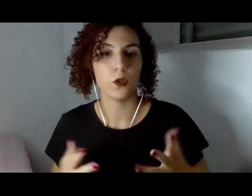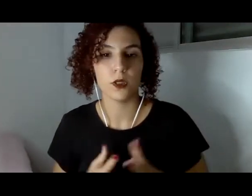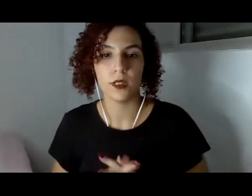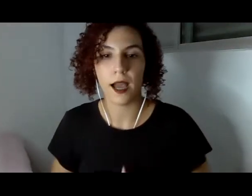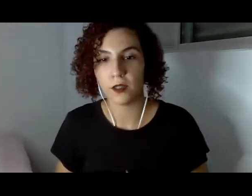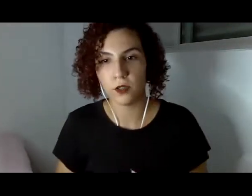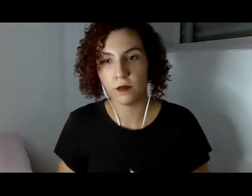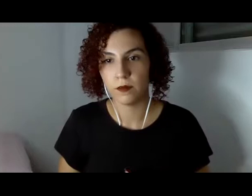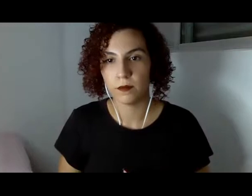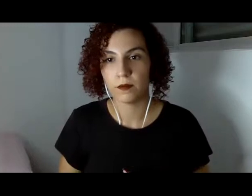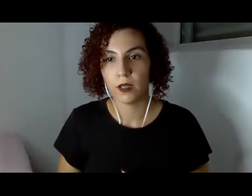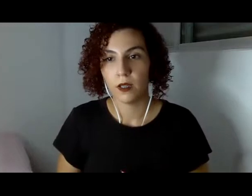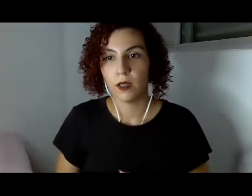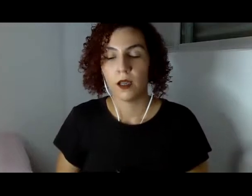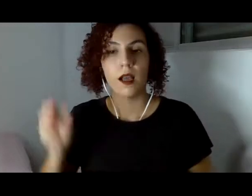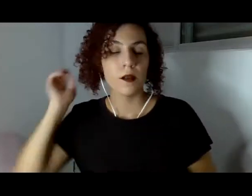tiveram curiosidade?